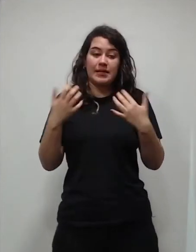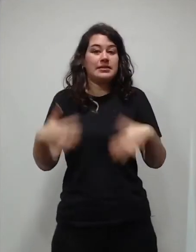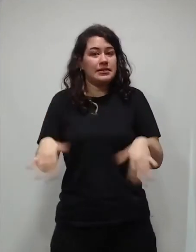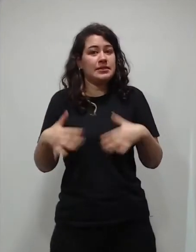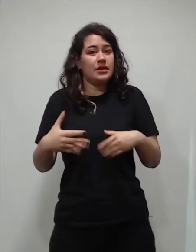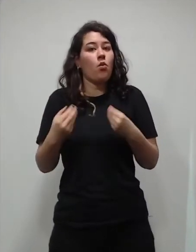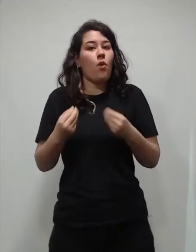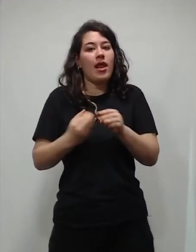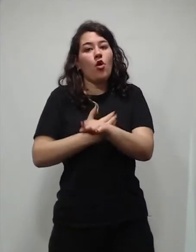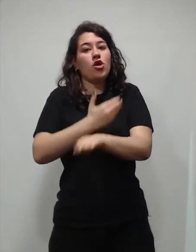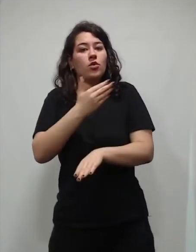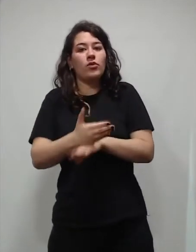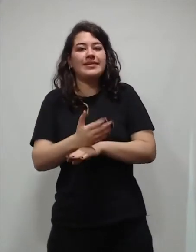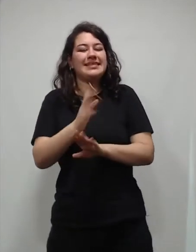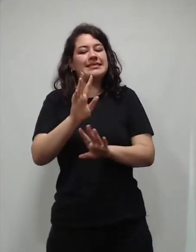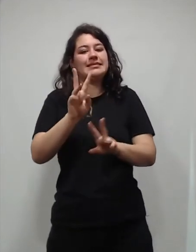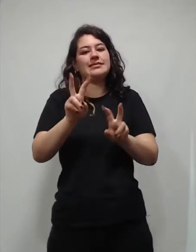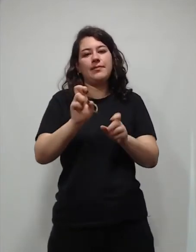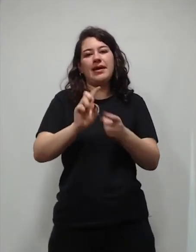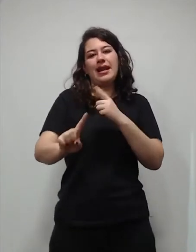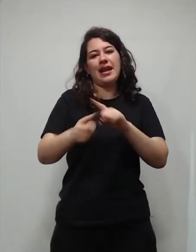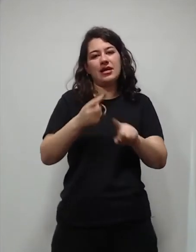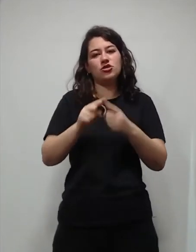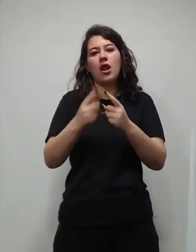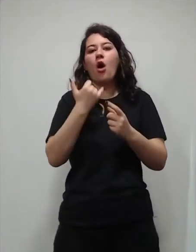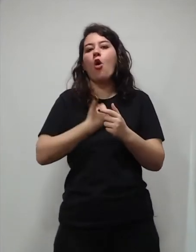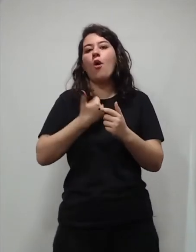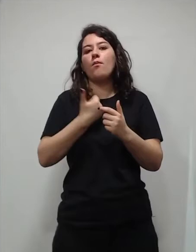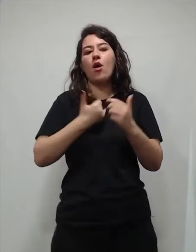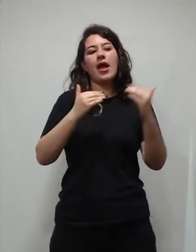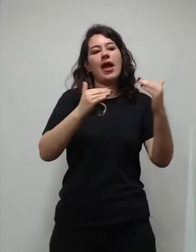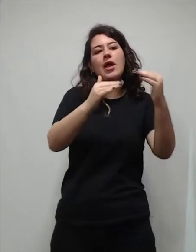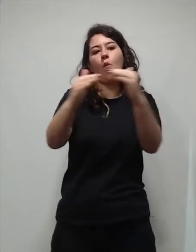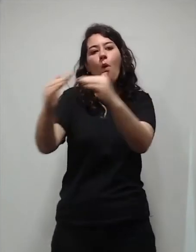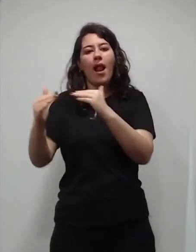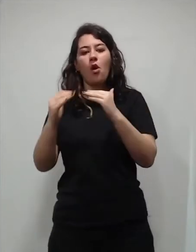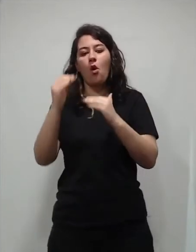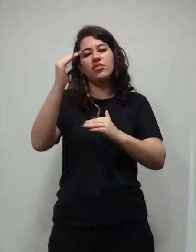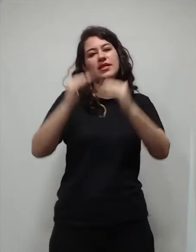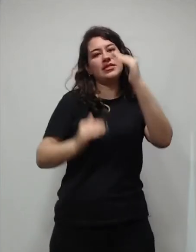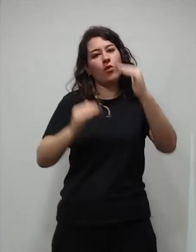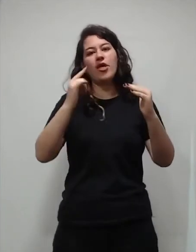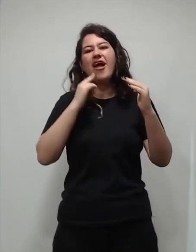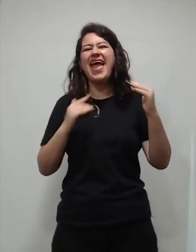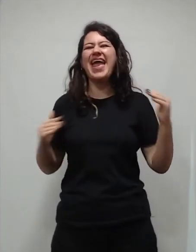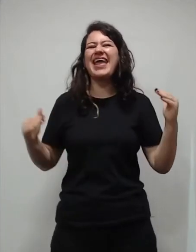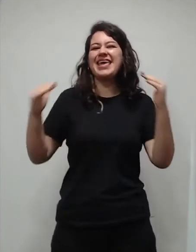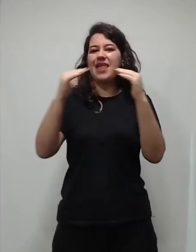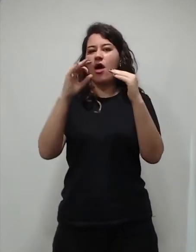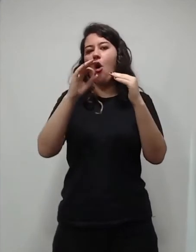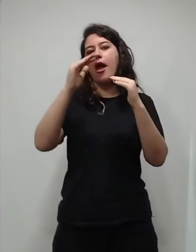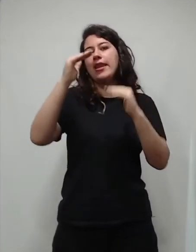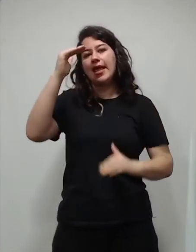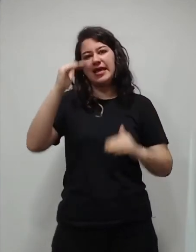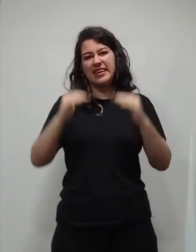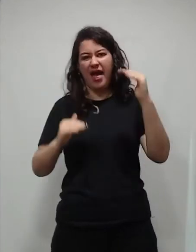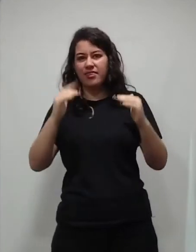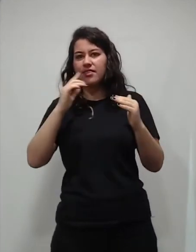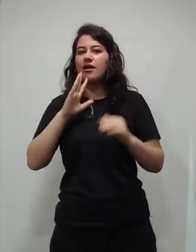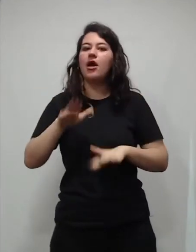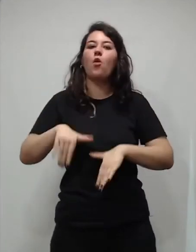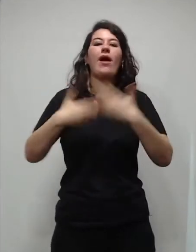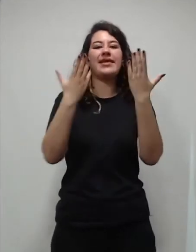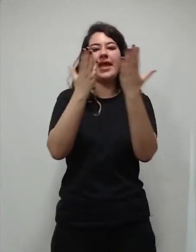esto tiene que ver con la escala de igualdad, desigualdad, equidad e inequidad en todos